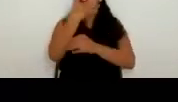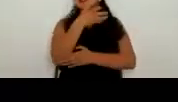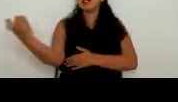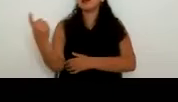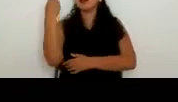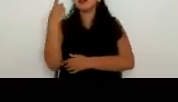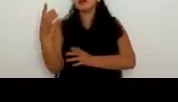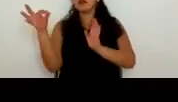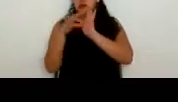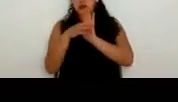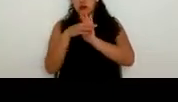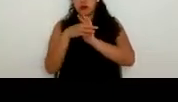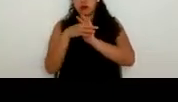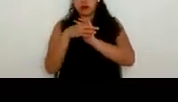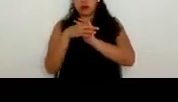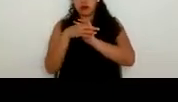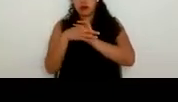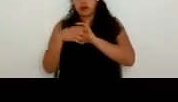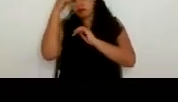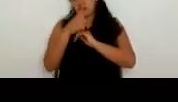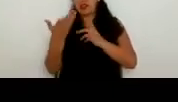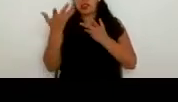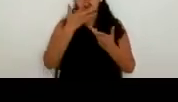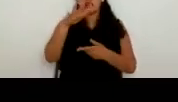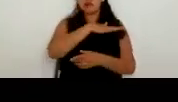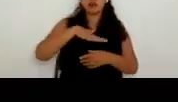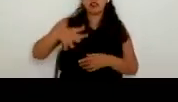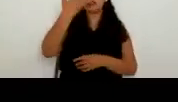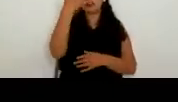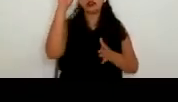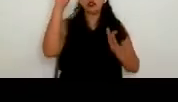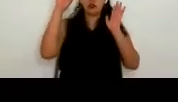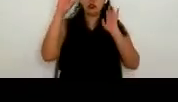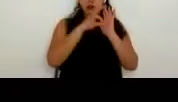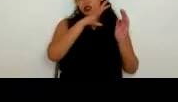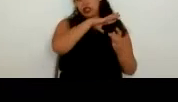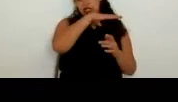a este criterio oa este indicador son cinco puntos